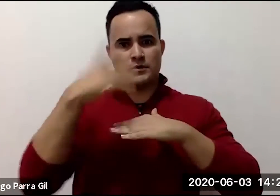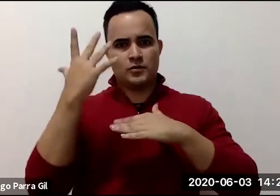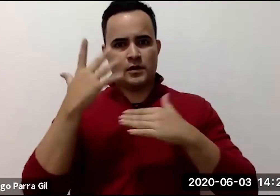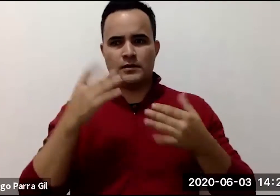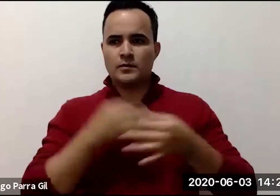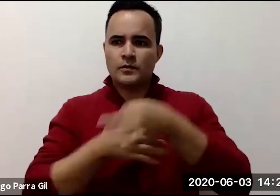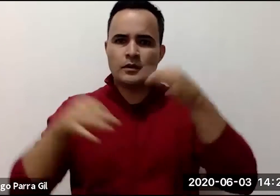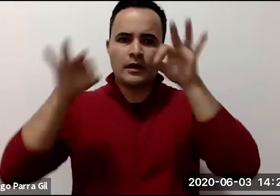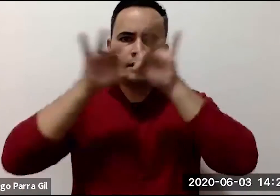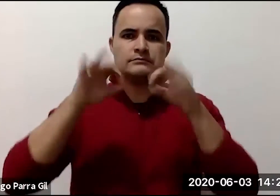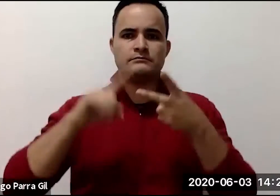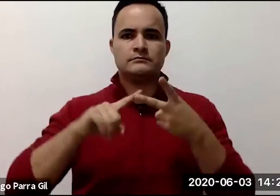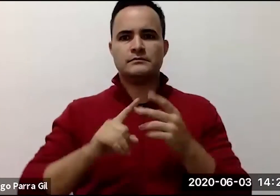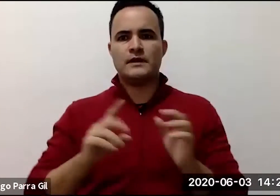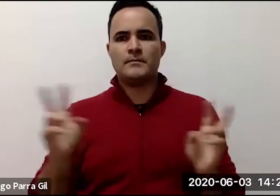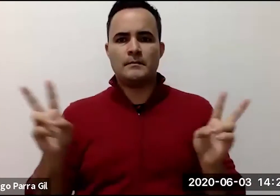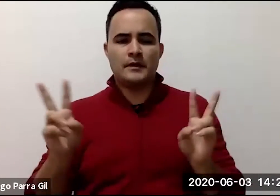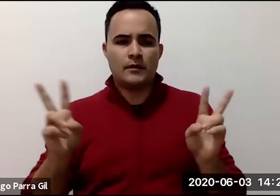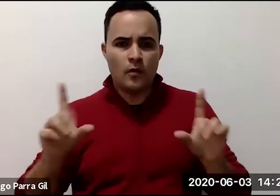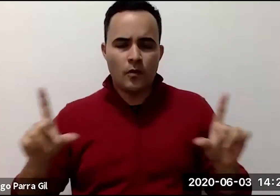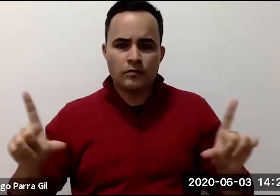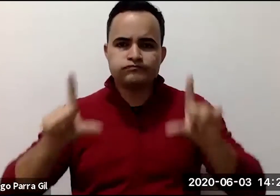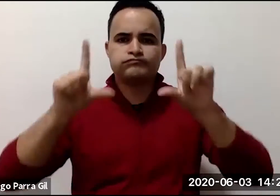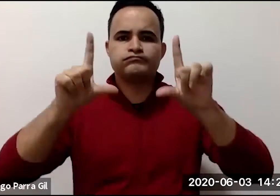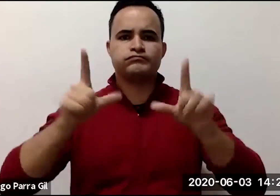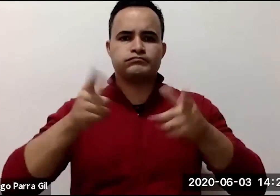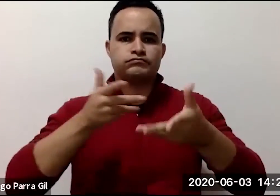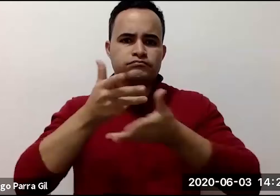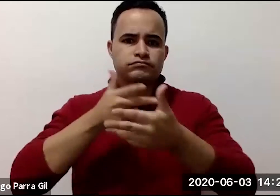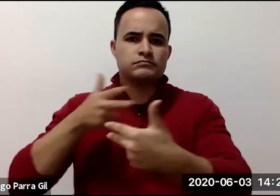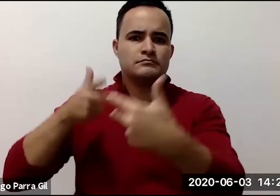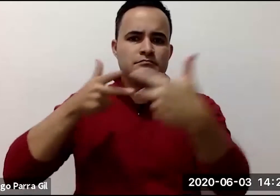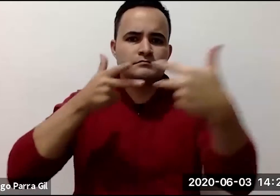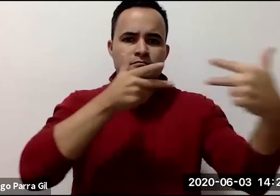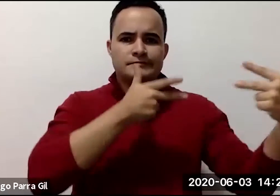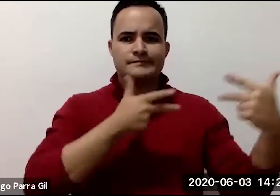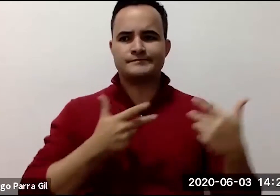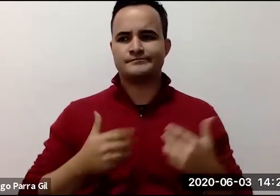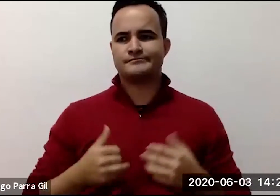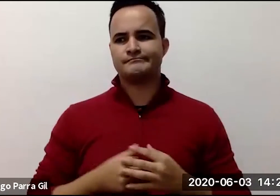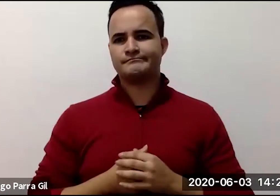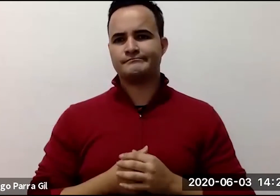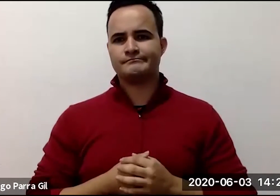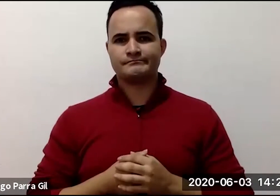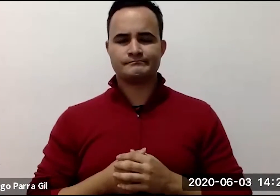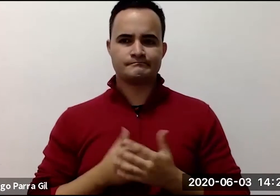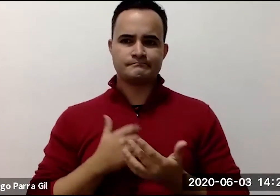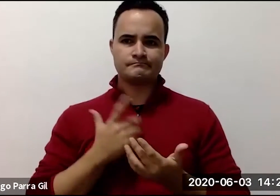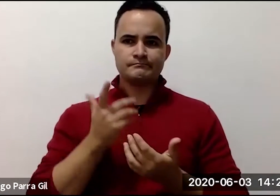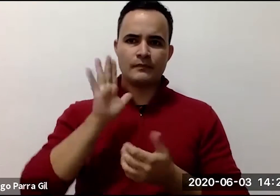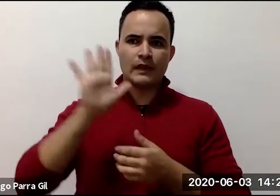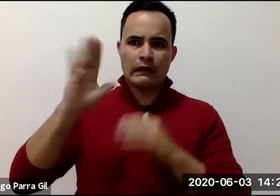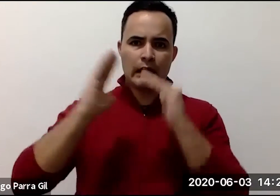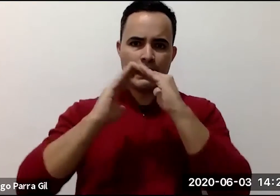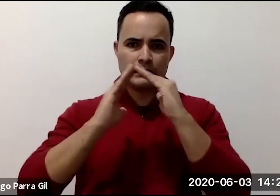en vivo, de resignificar el espacio privado, ¿no? En casa.